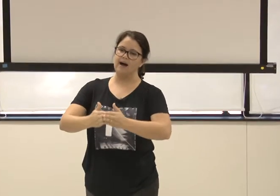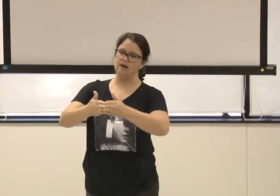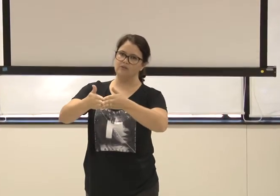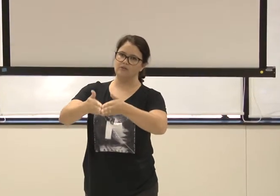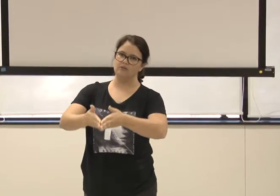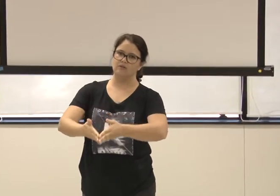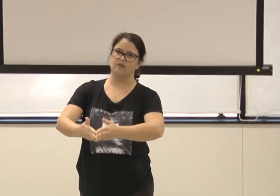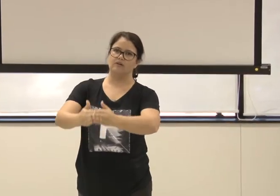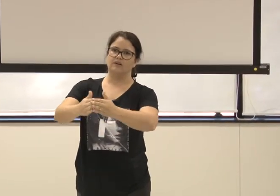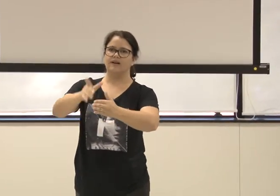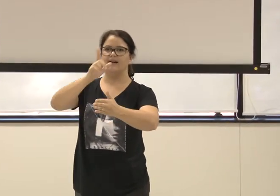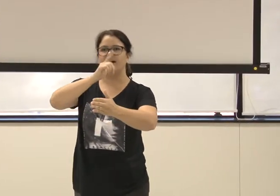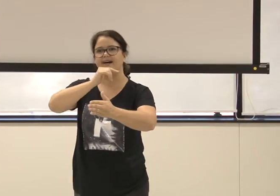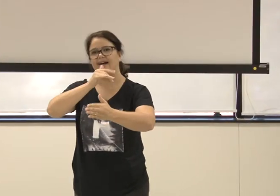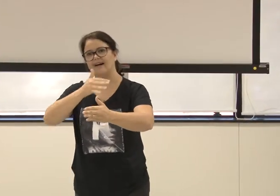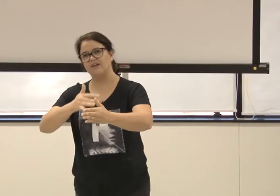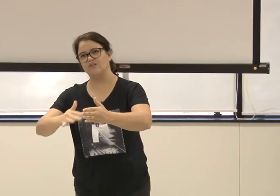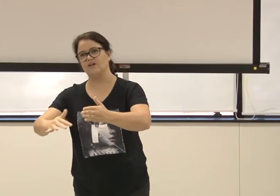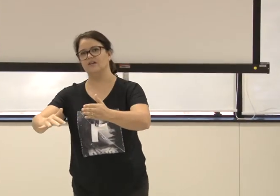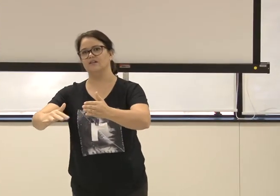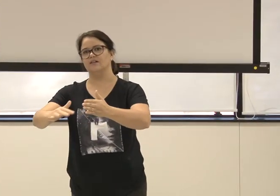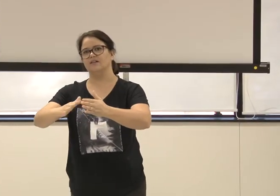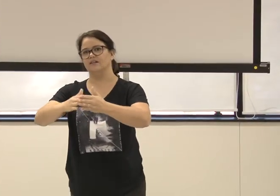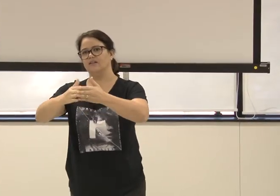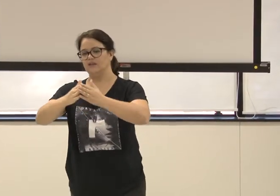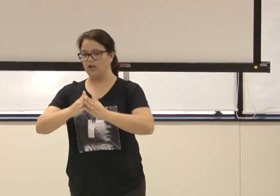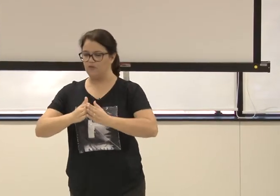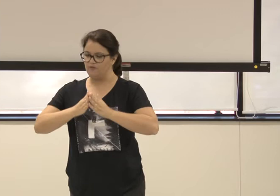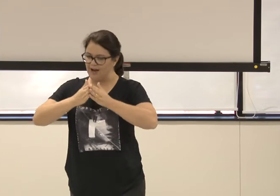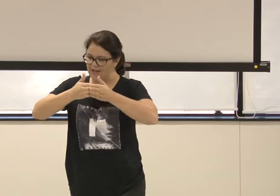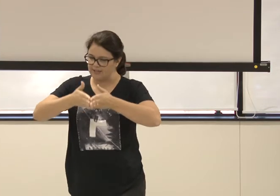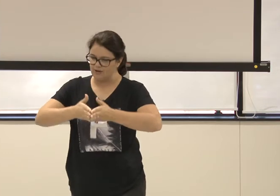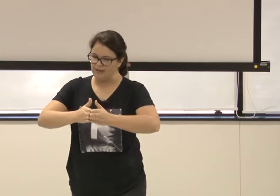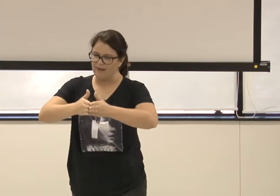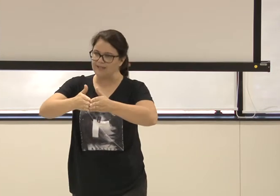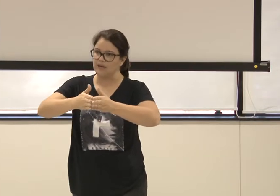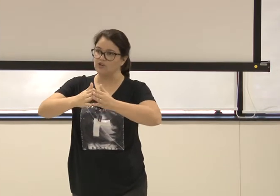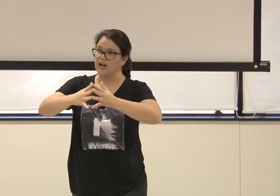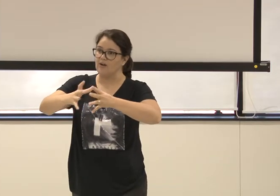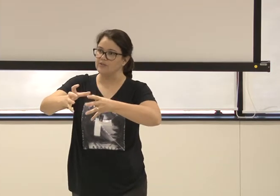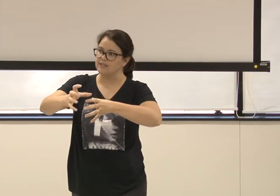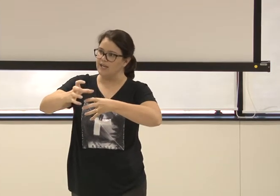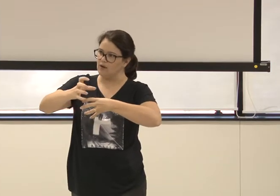barco, a água. São elementos que eu já consigo